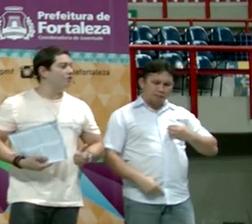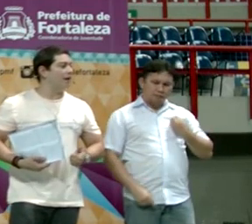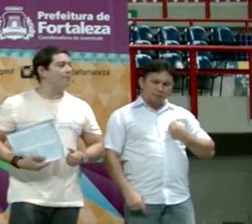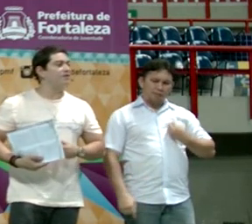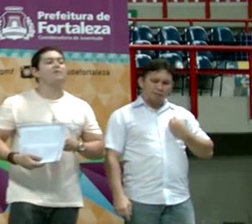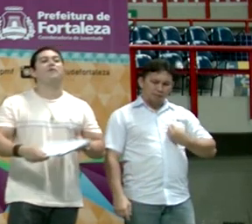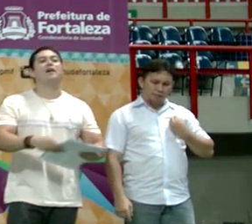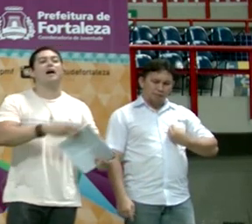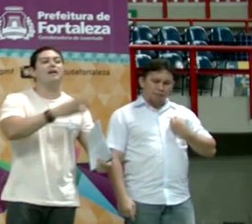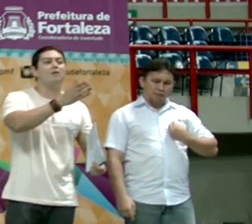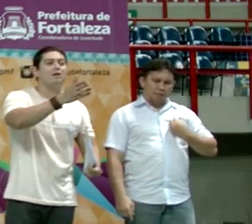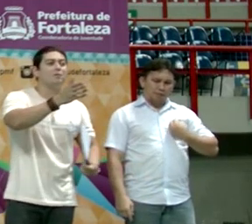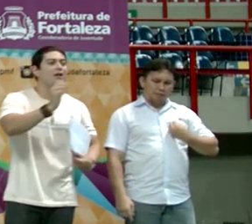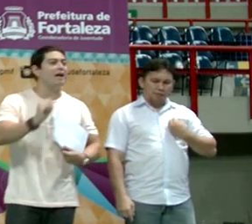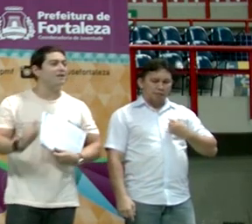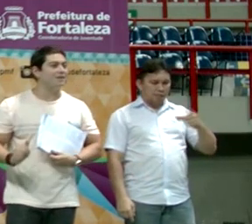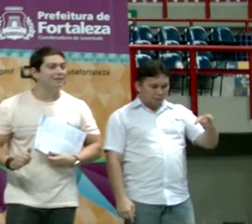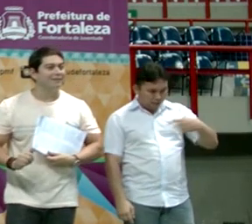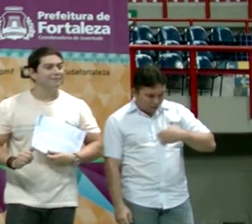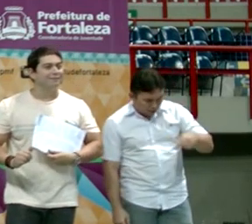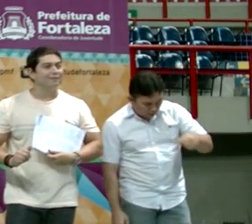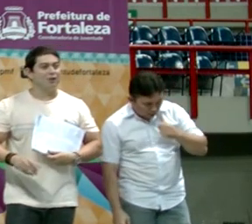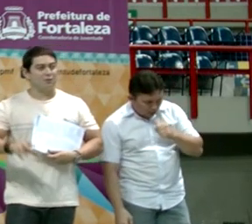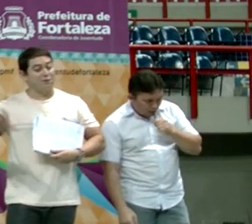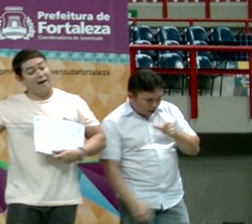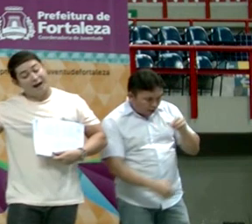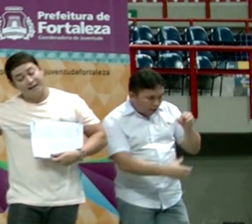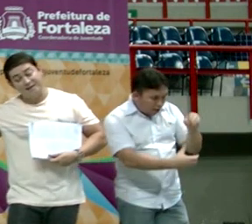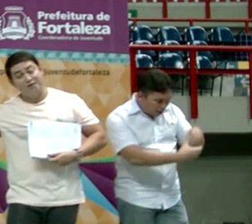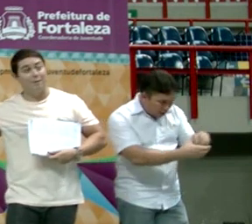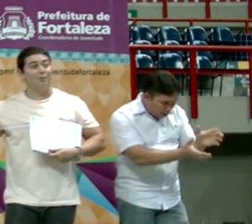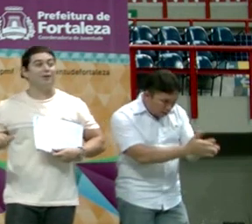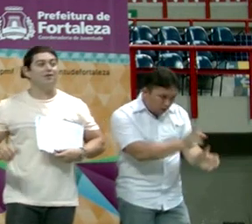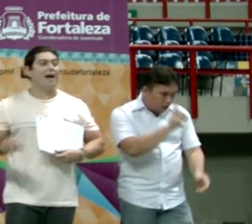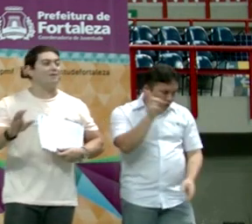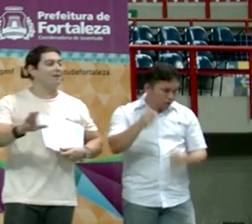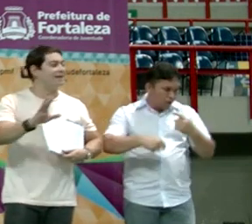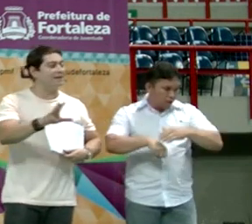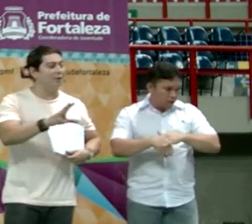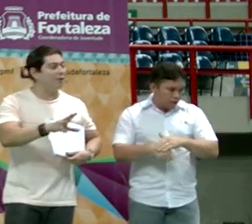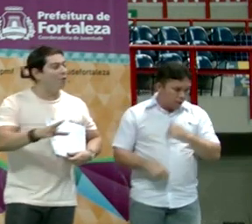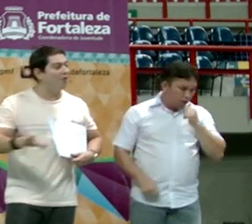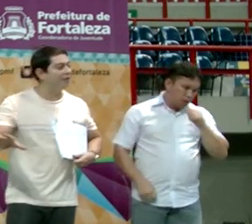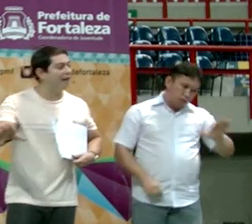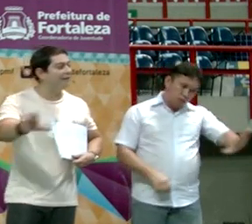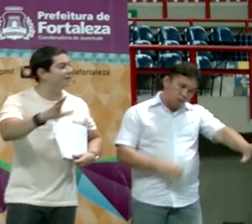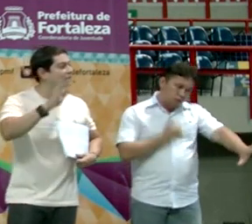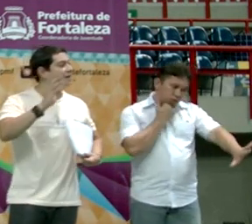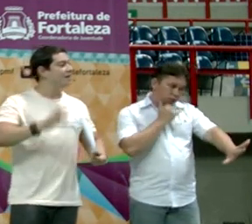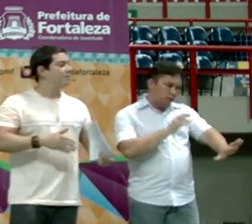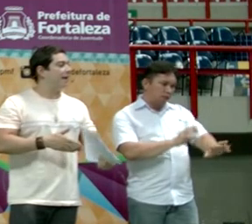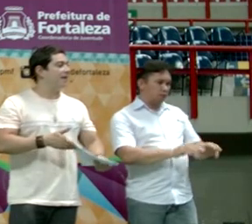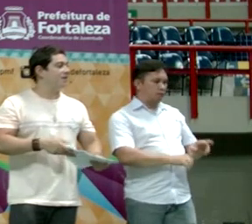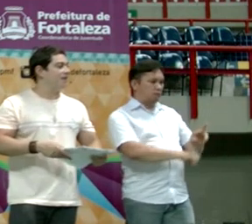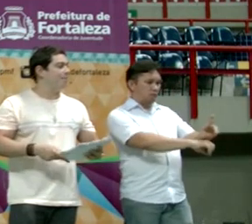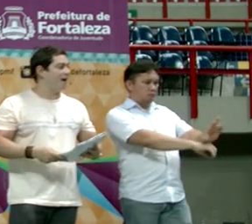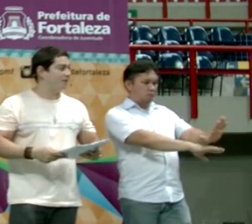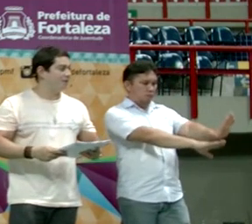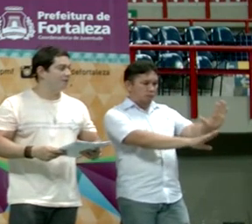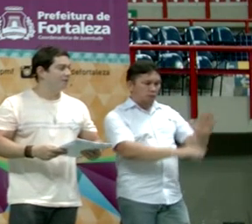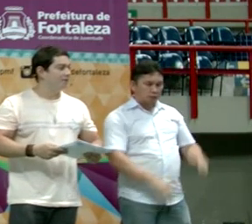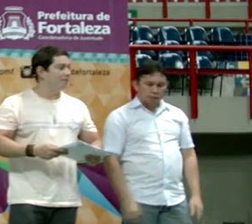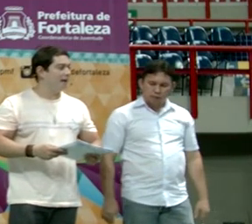que é o Leonardo DiCaprio. Você vai ficar aí com as mulheres? Nós vamos falar ali sobre política. As mulheres não eram convidadas para